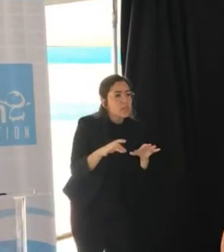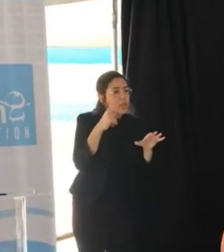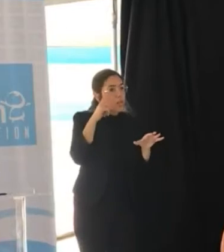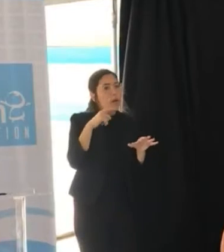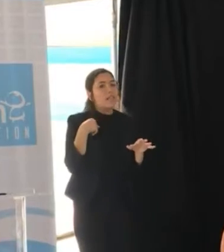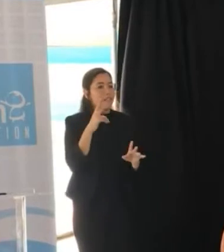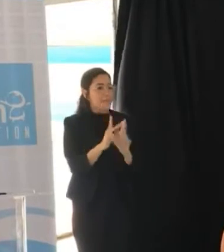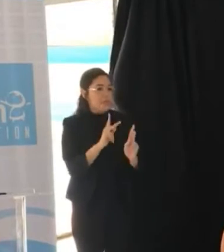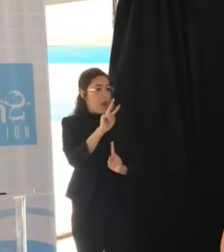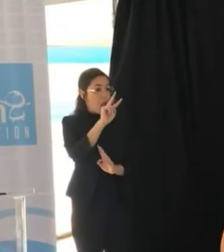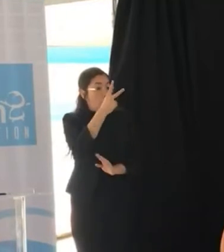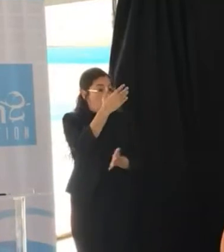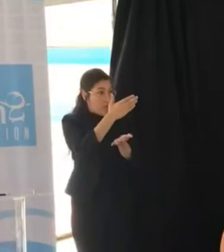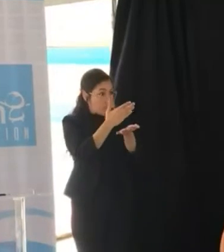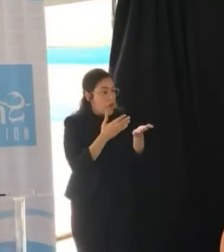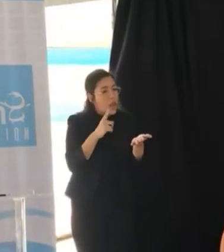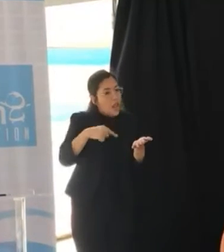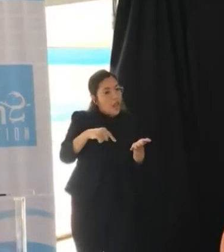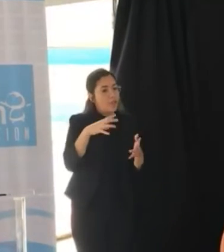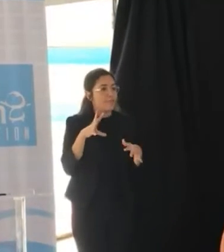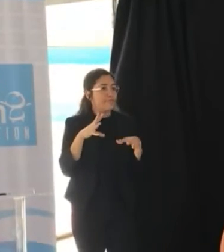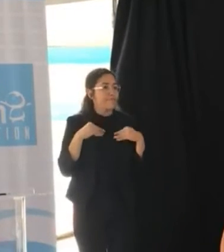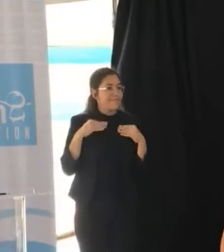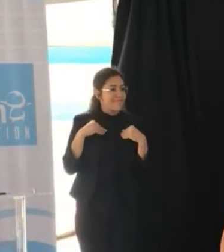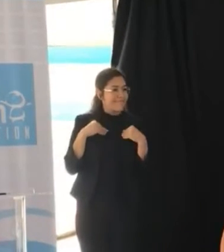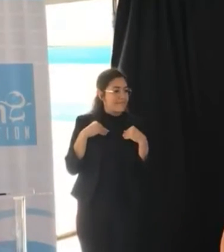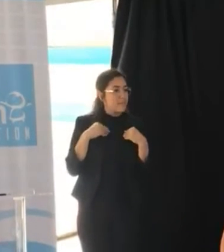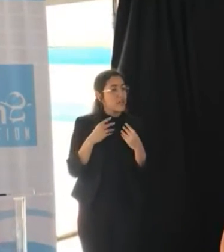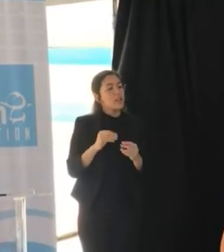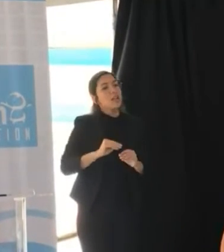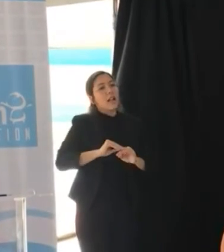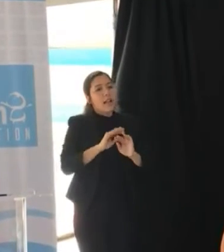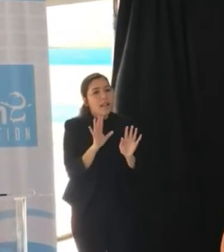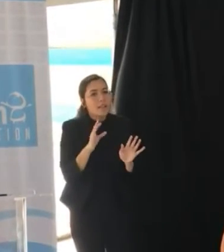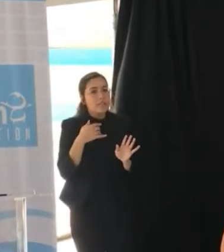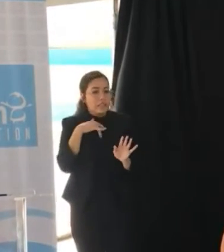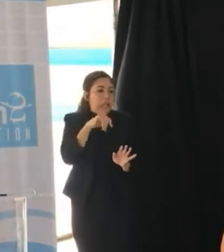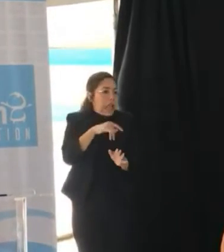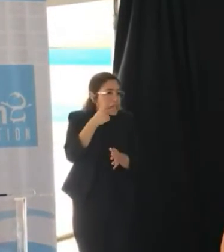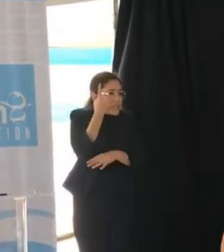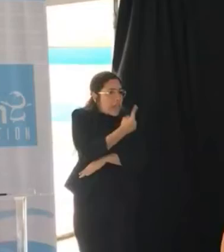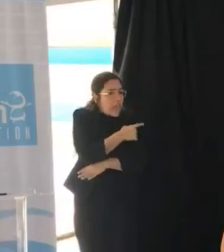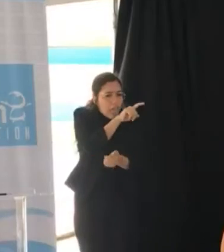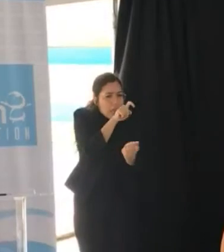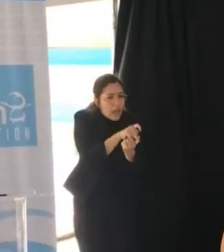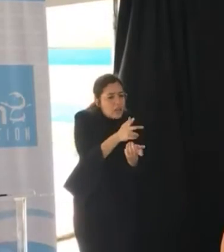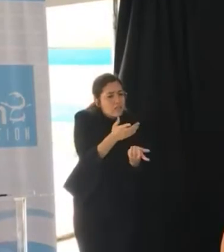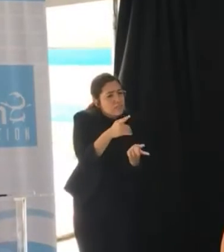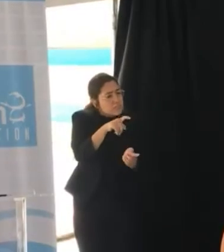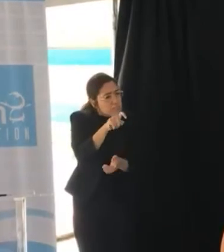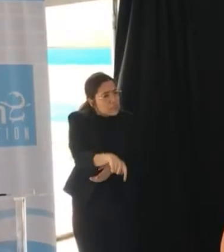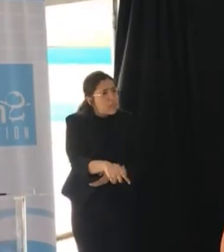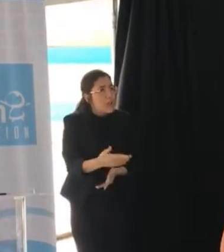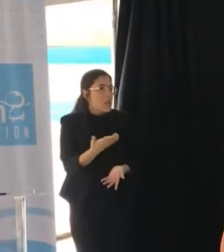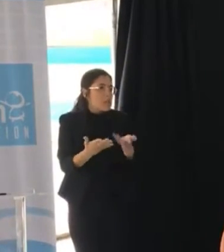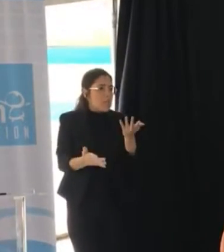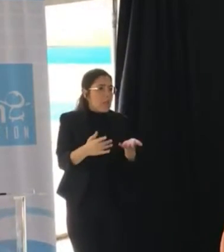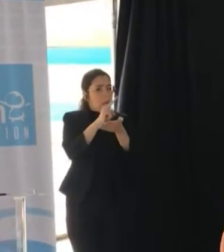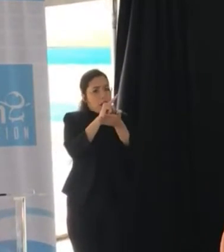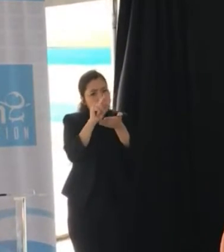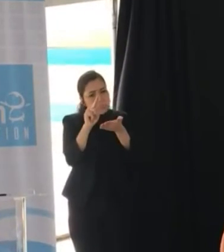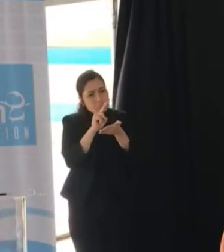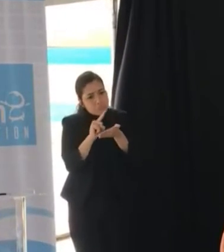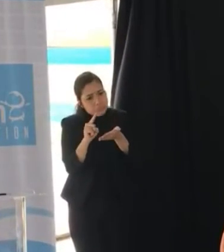gente tenga calma, no tiene que ser ese día puntual, puede esperar semanas y no va a suceder absolutamente nada, va a